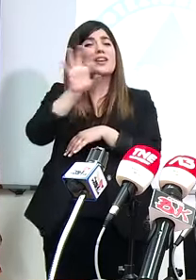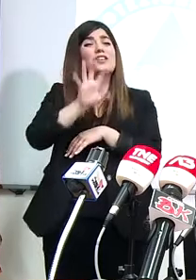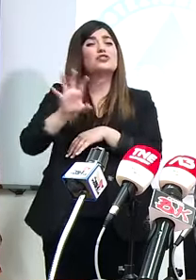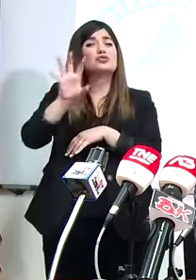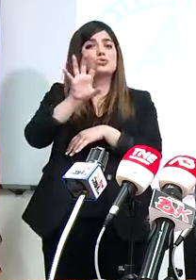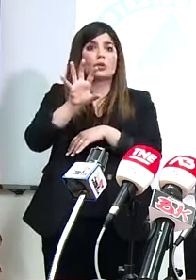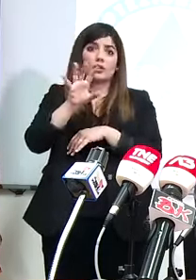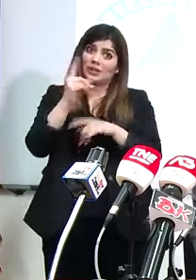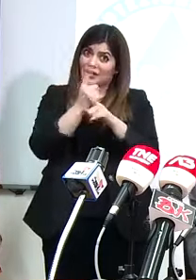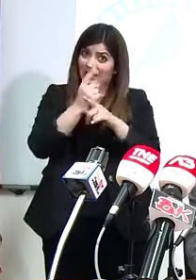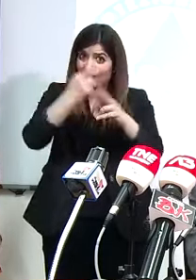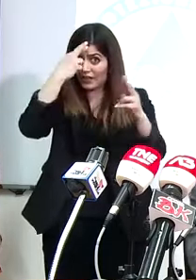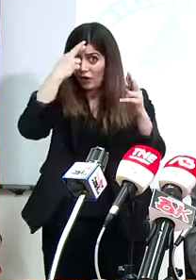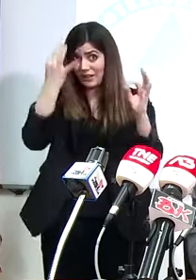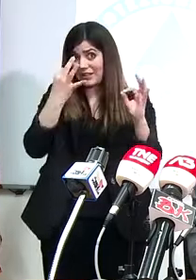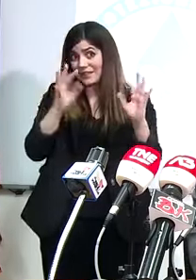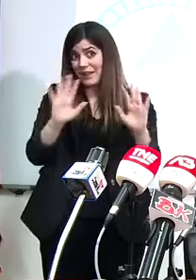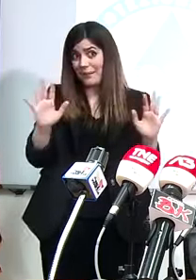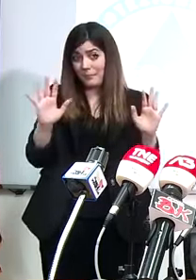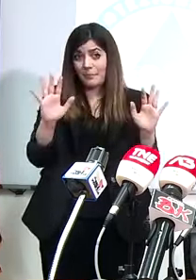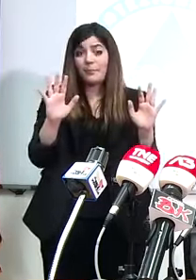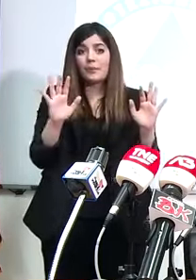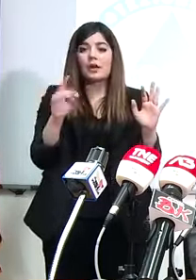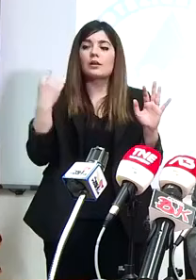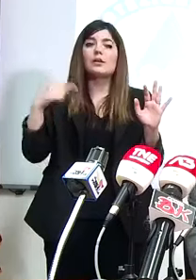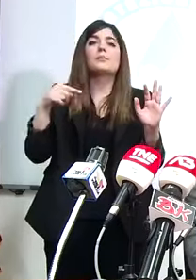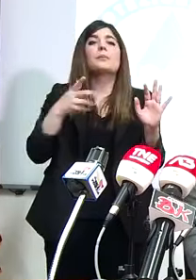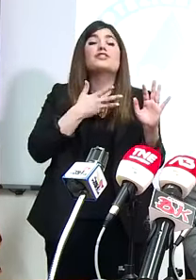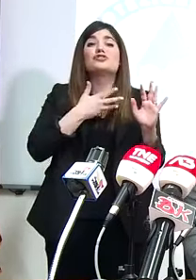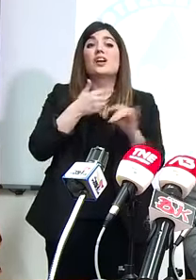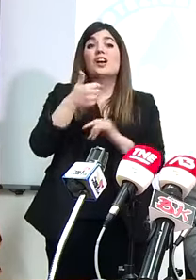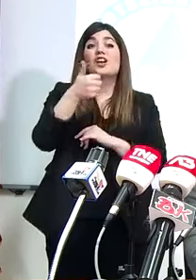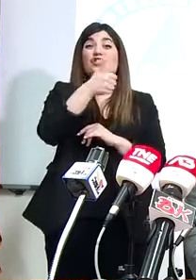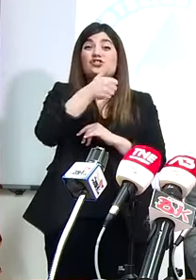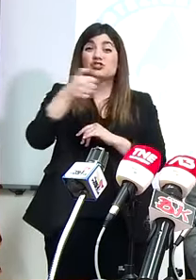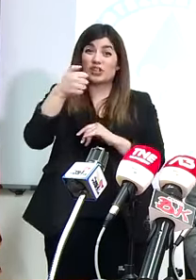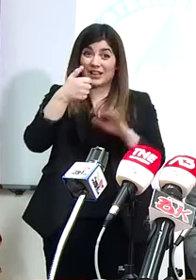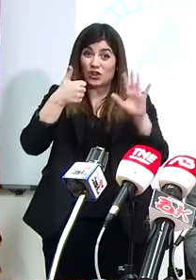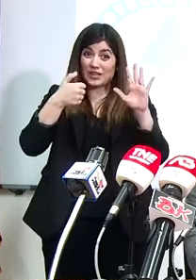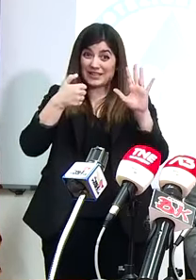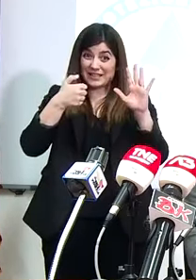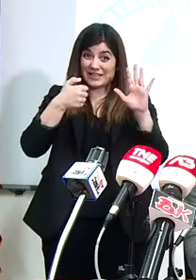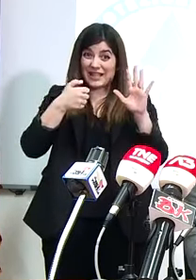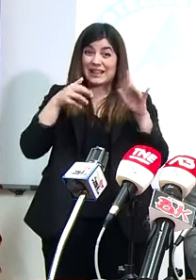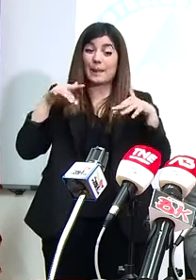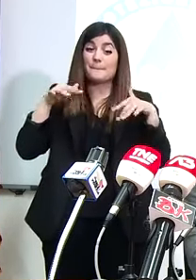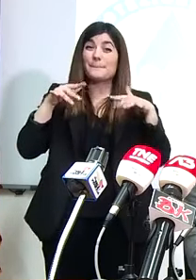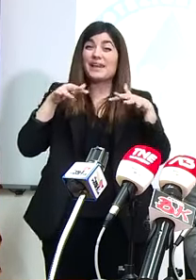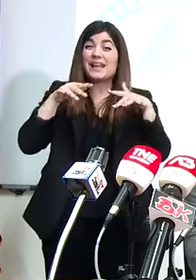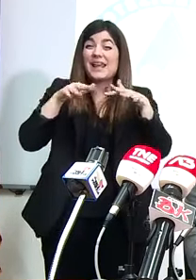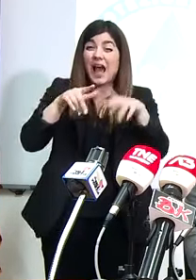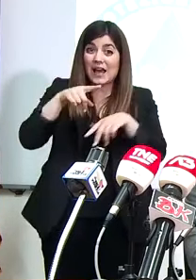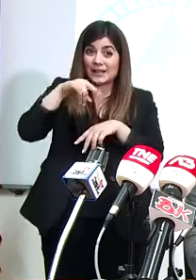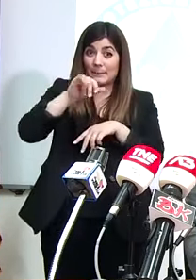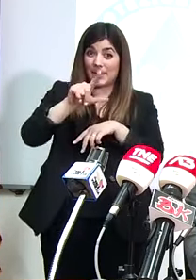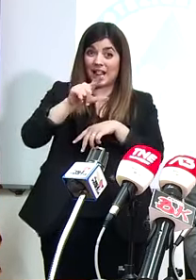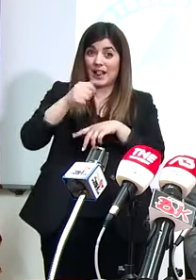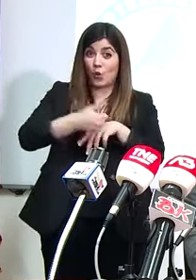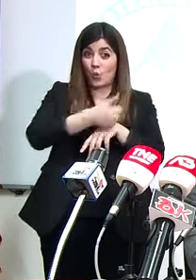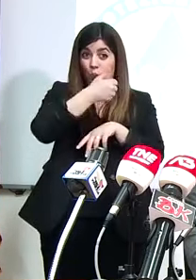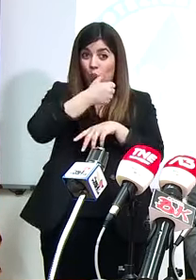ricordato si contano 160 miliardi di pil all'anno qualcuno dice ma è scandaloso sentire parlare